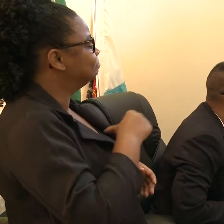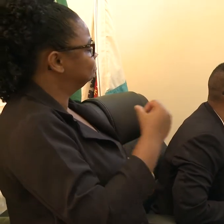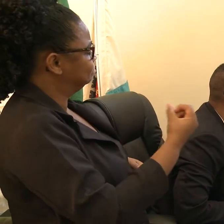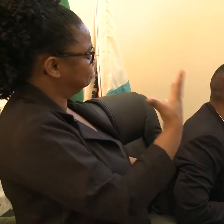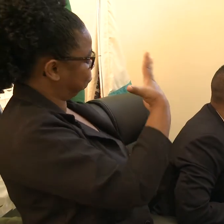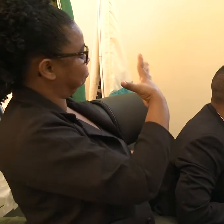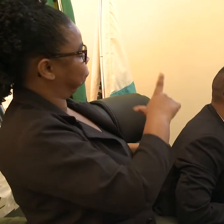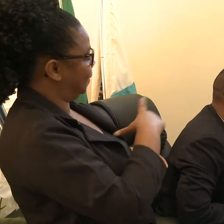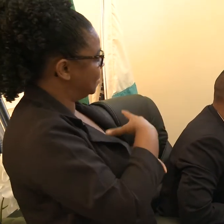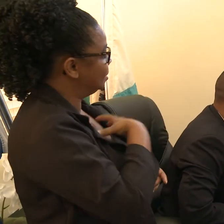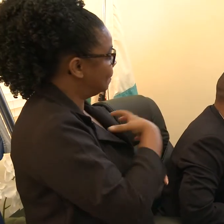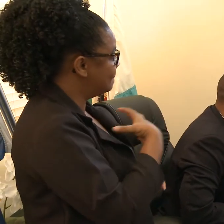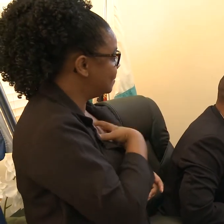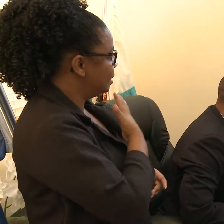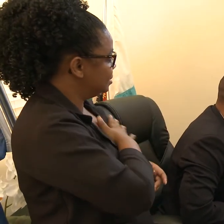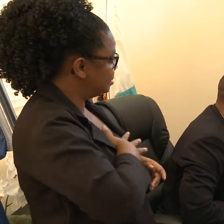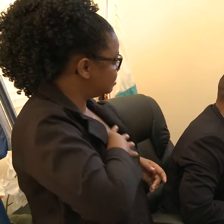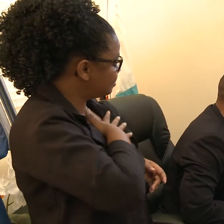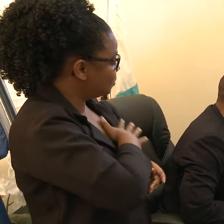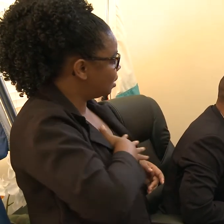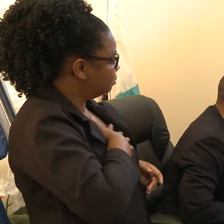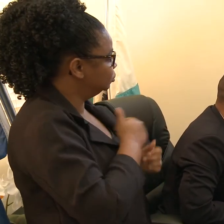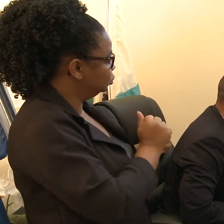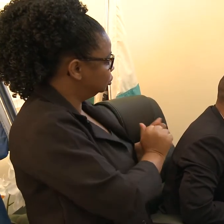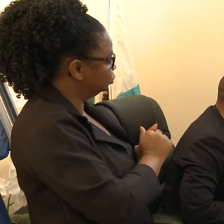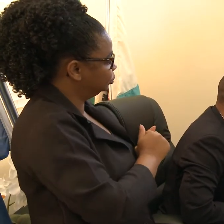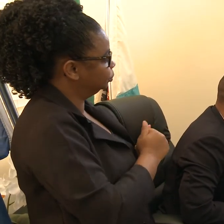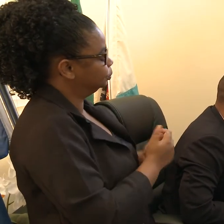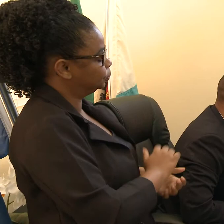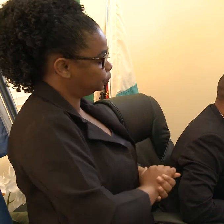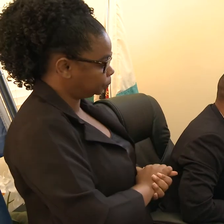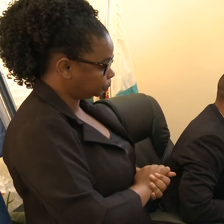Um prazer legislar ao teu lado. Convido agora o vereador